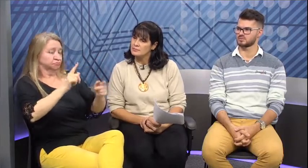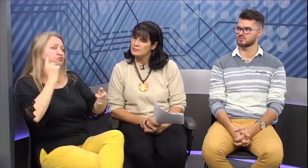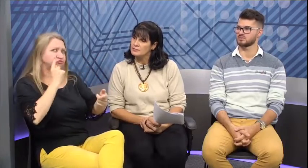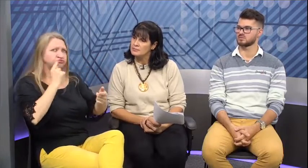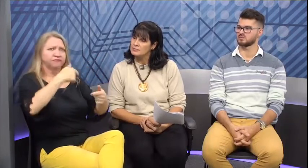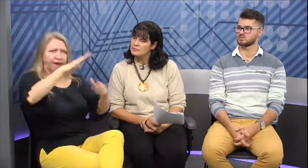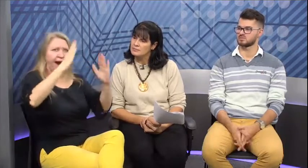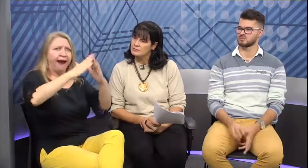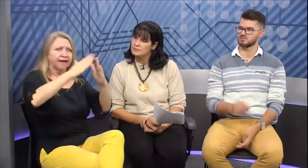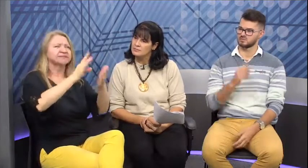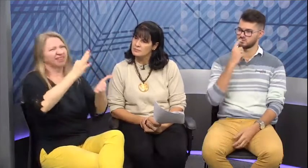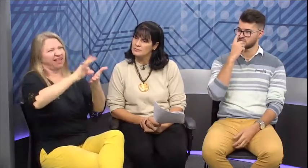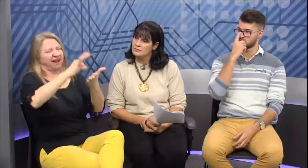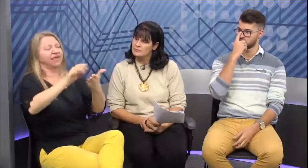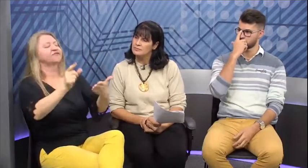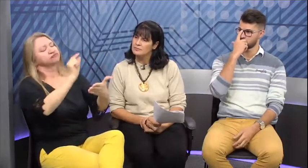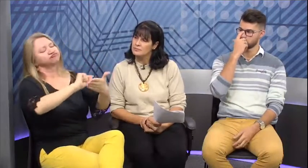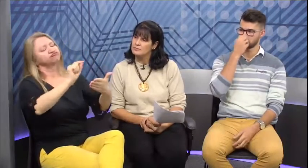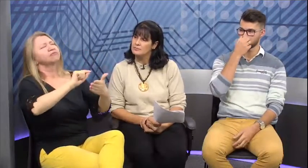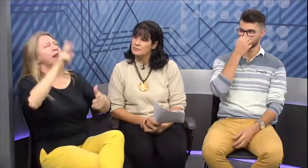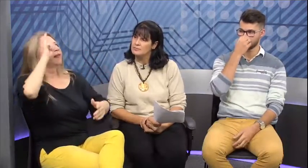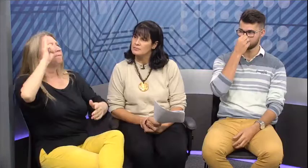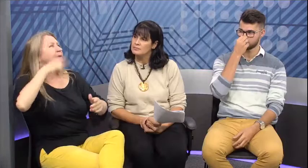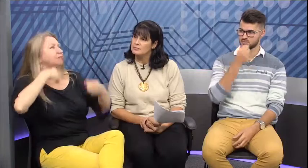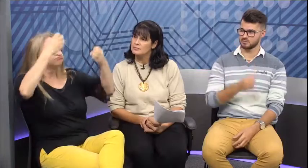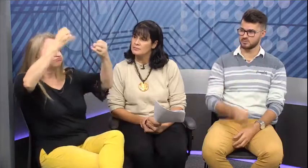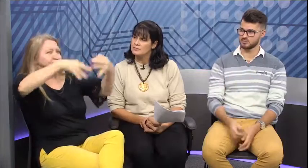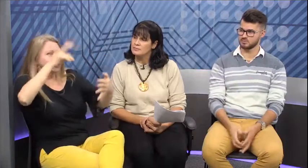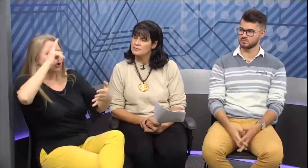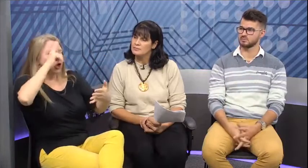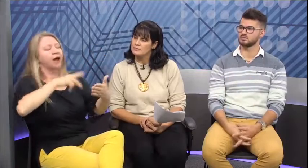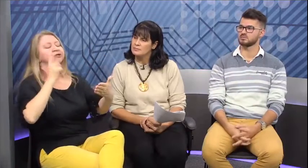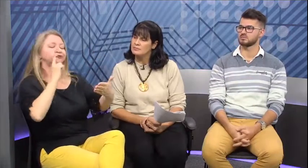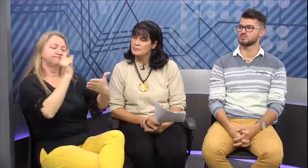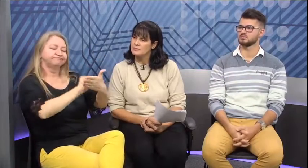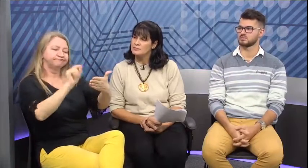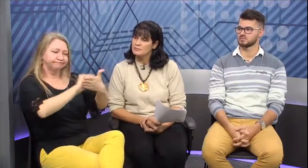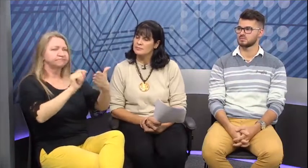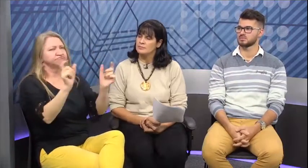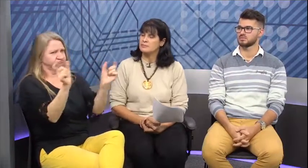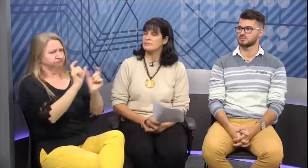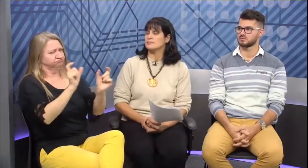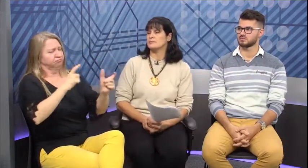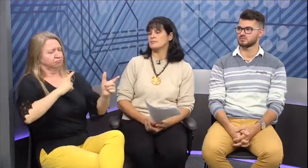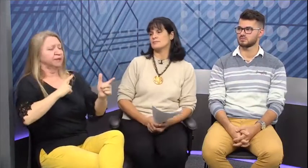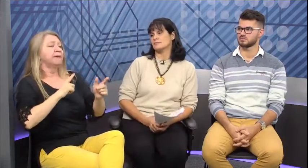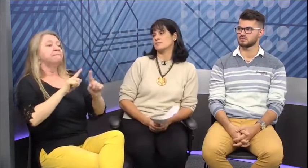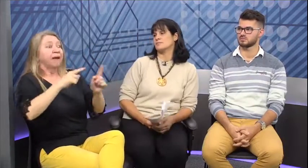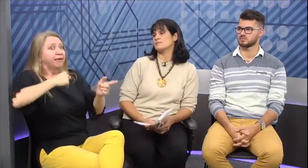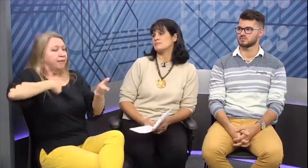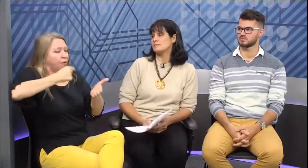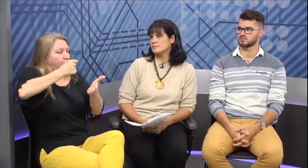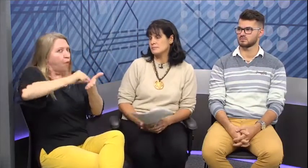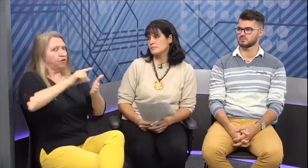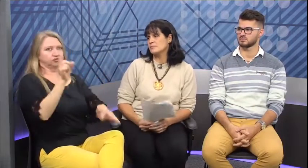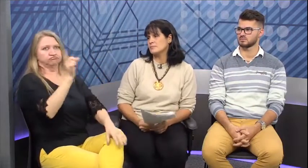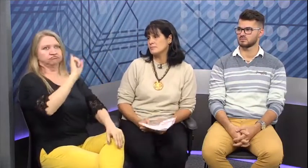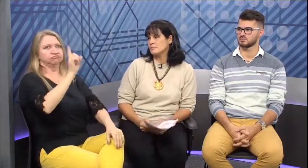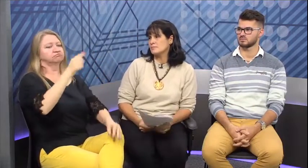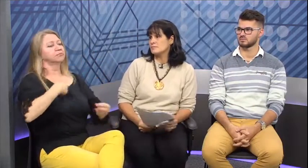surdos fizessem um registro, levassem para casa como tarefa, né, daquela história que eu havia contado, e eles podiam escrever na estrutura